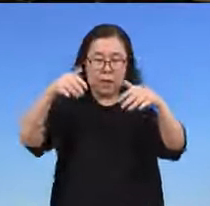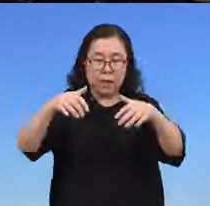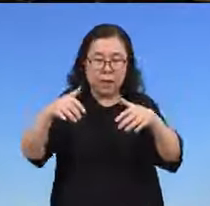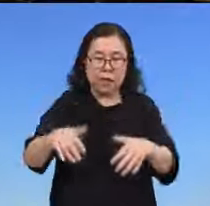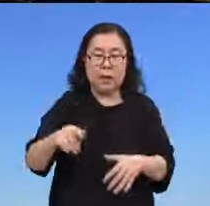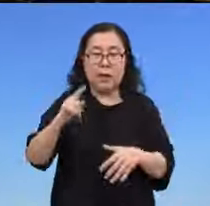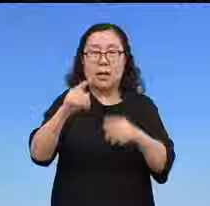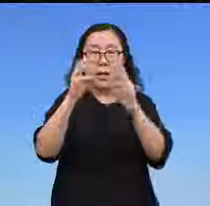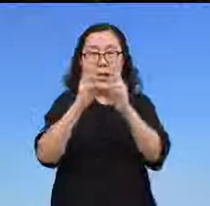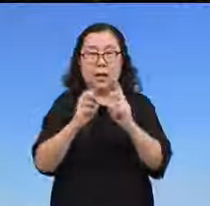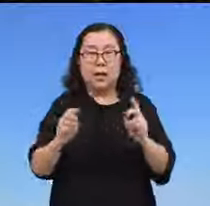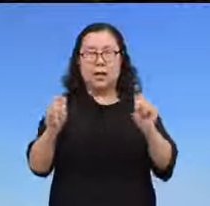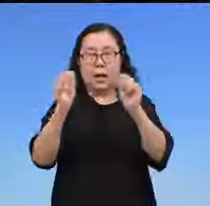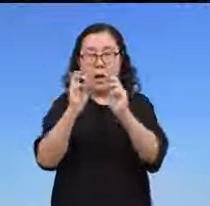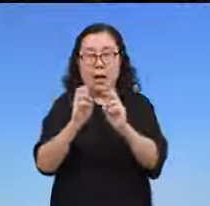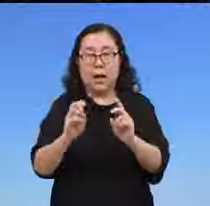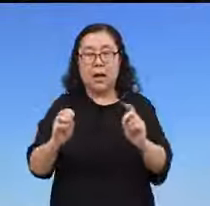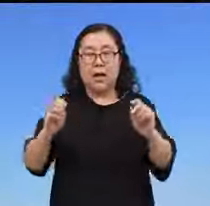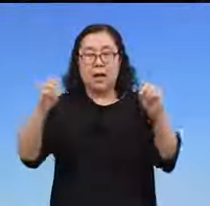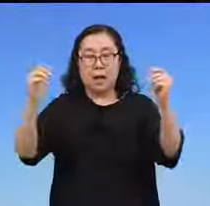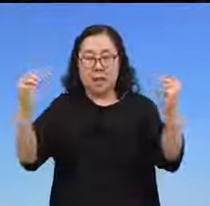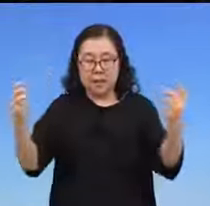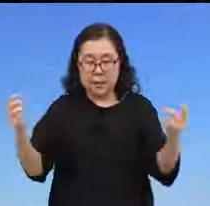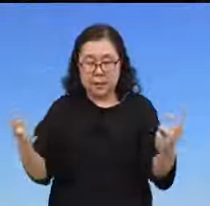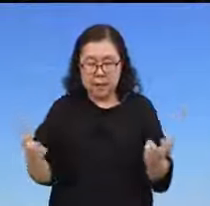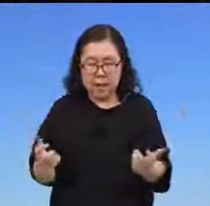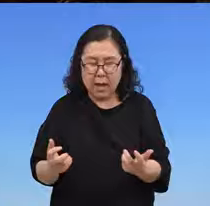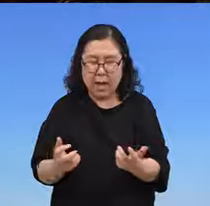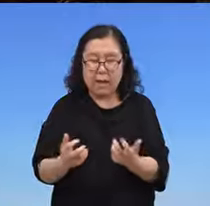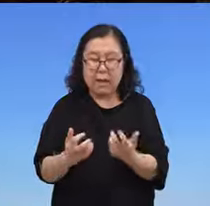이 땅 가득 내리도록